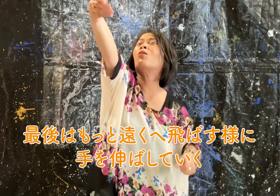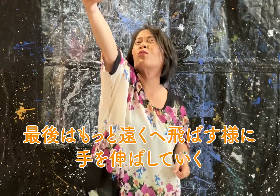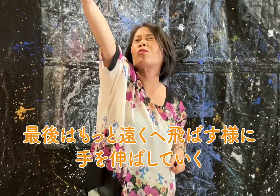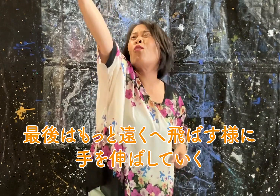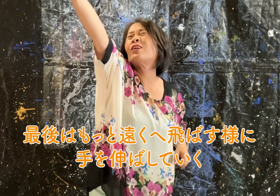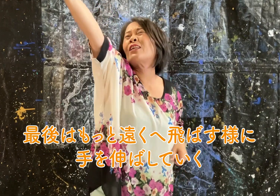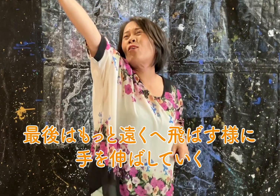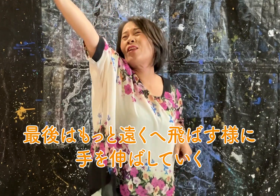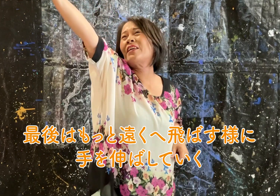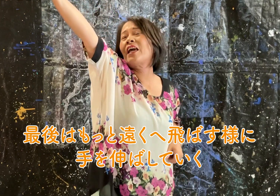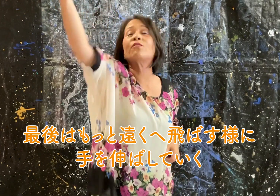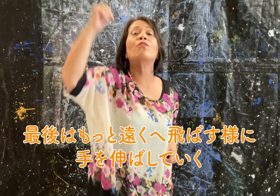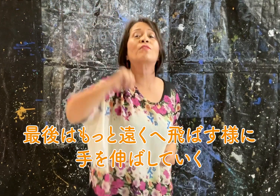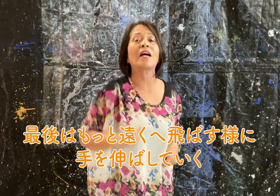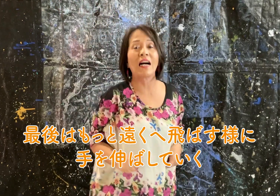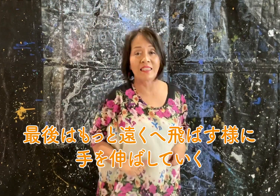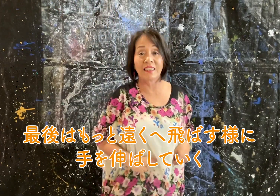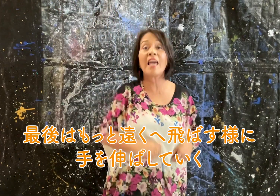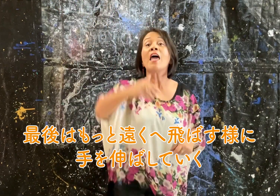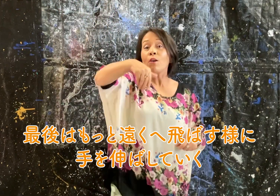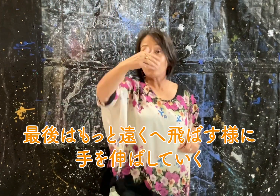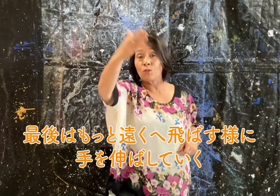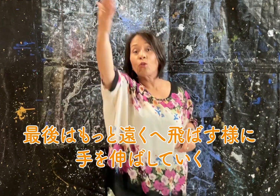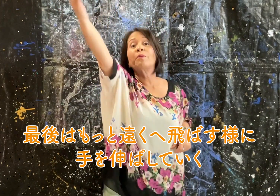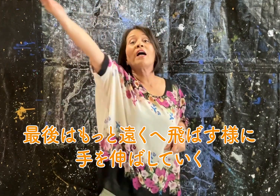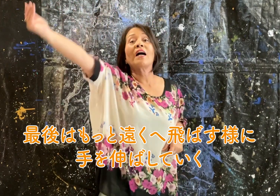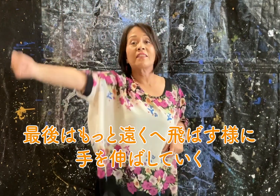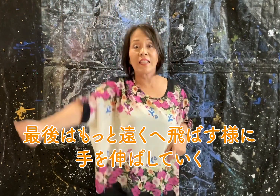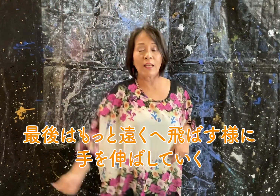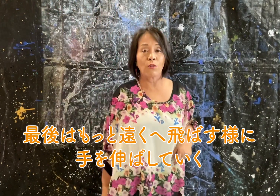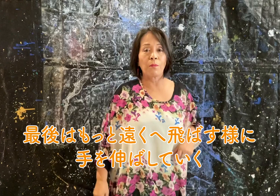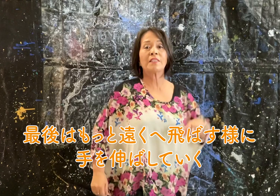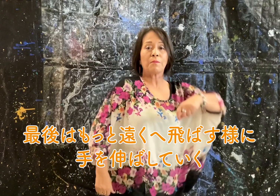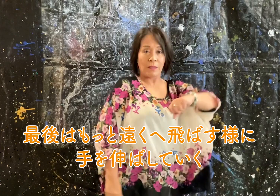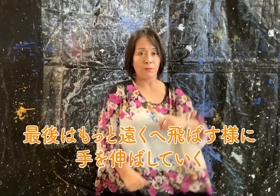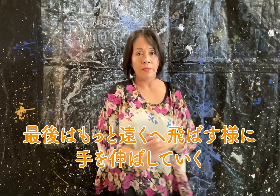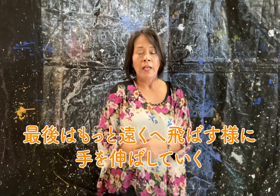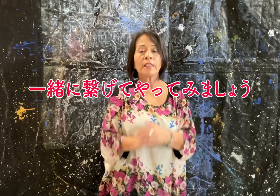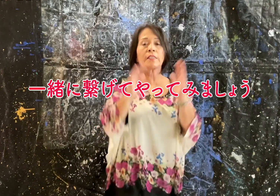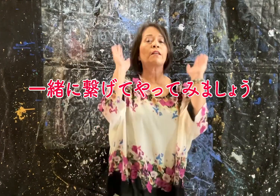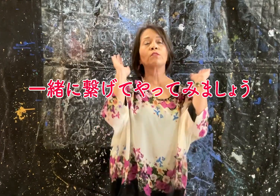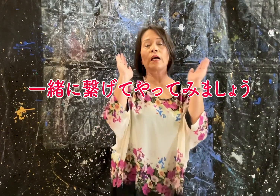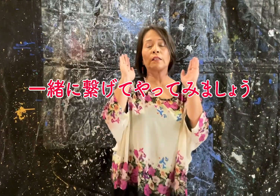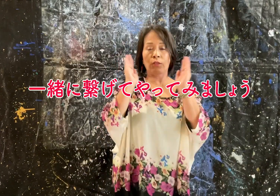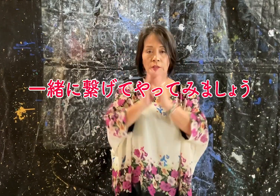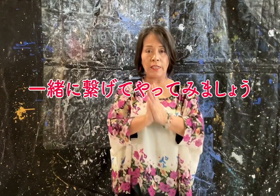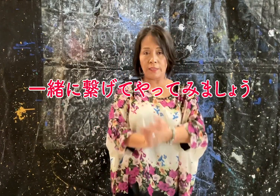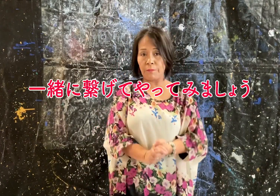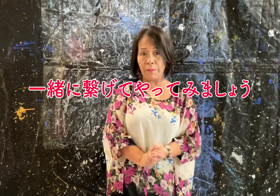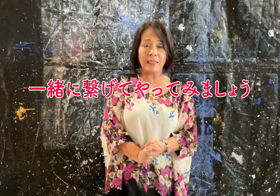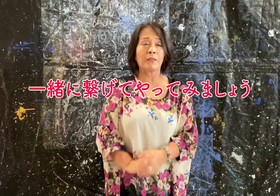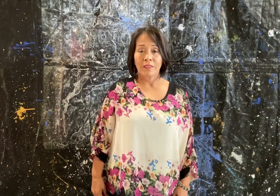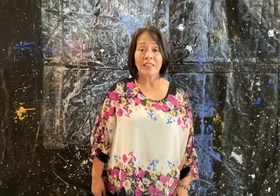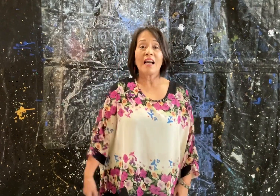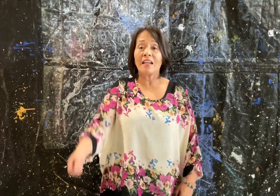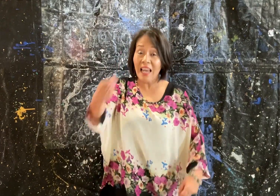はもっと遠くへ飛んでいけるのような感じでちょっと伸び上がって手を伸ばしていますだいたい歌と一緒にやってみます